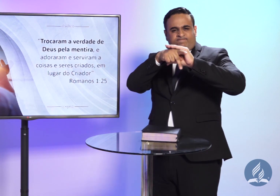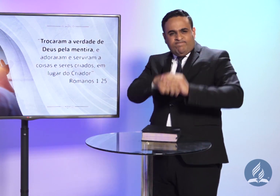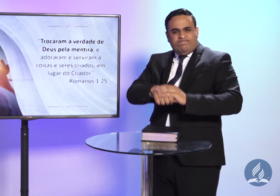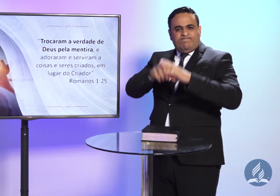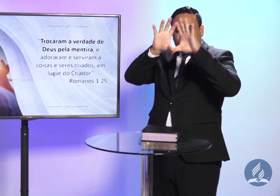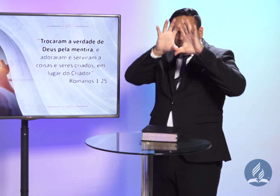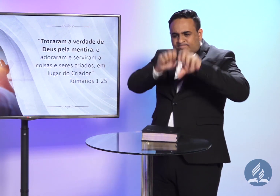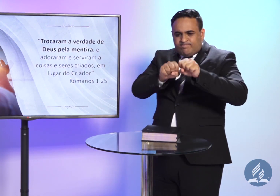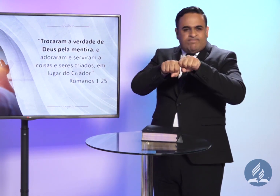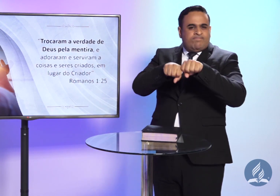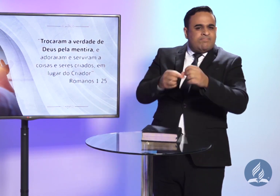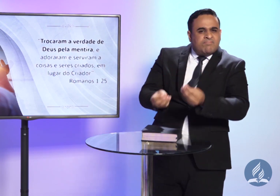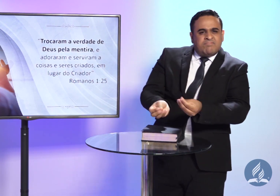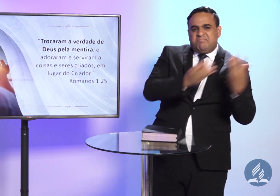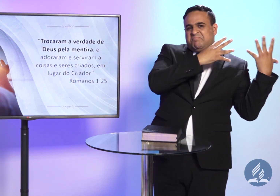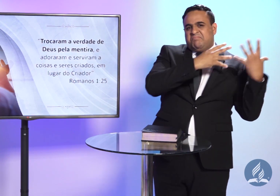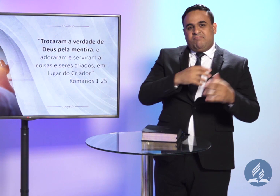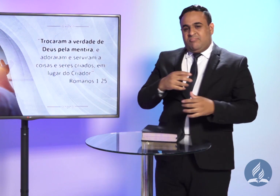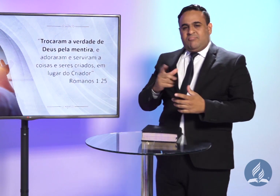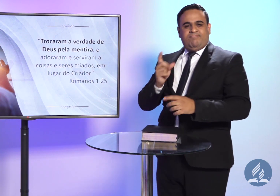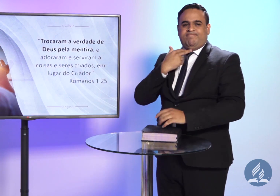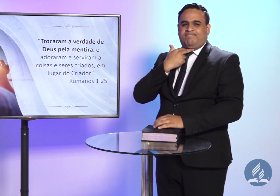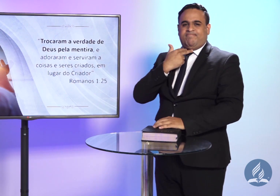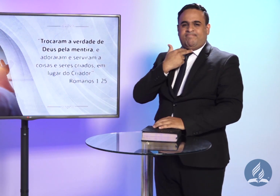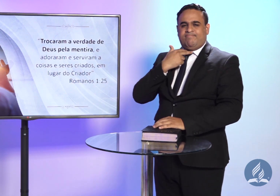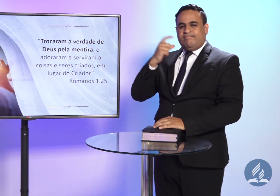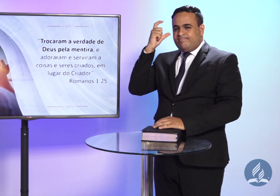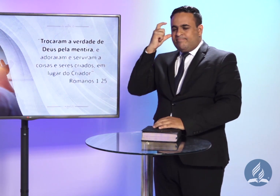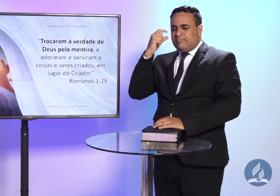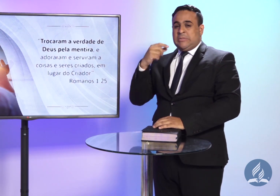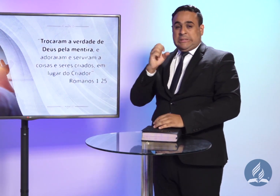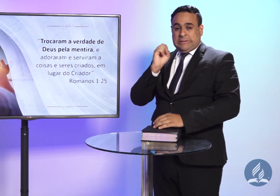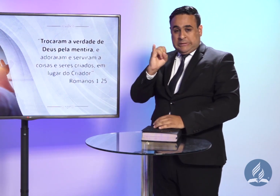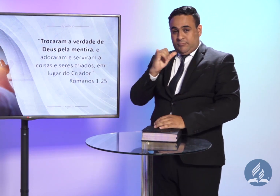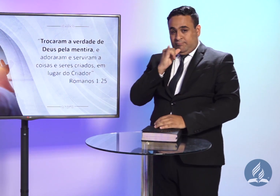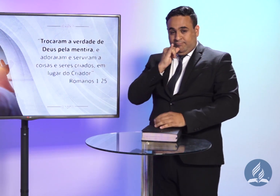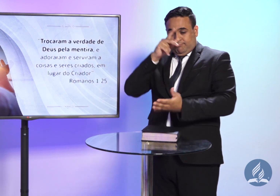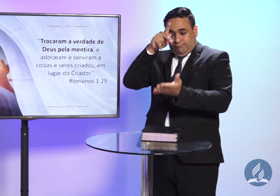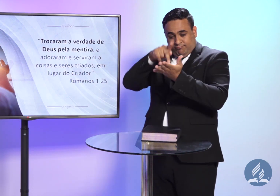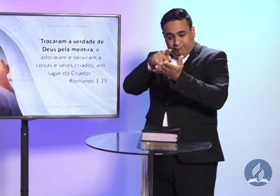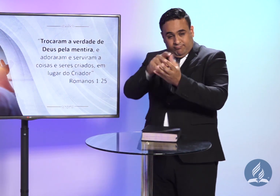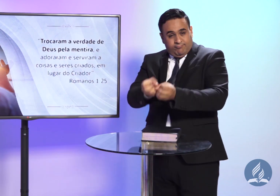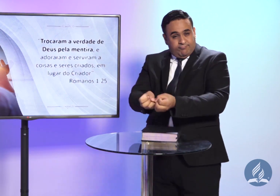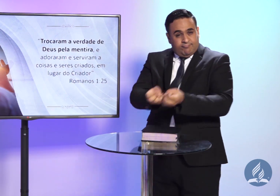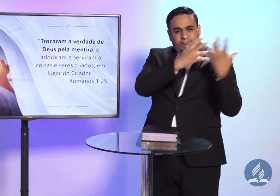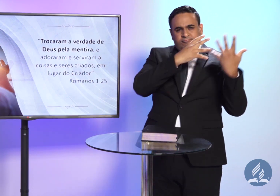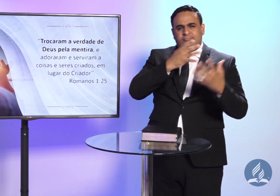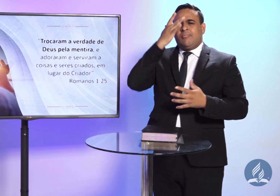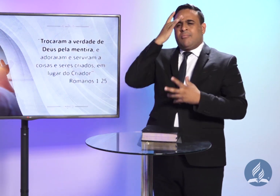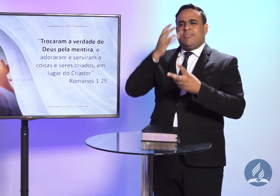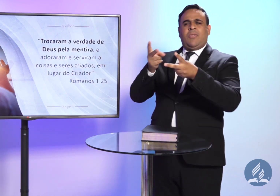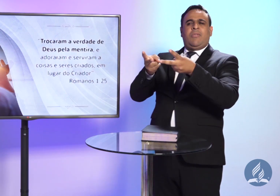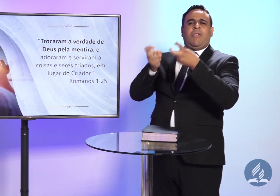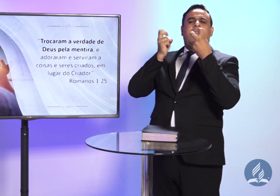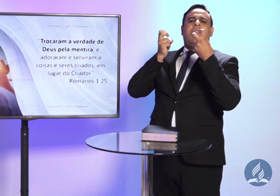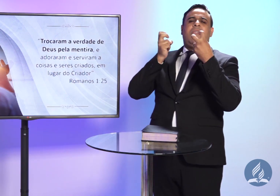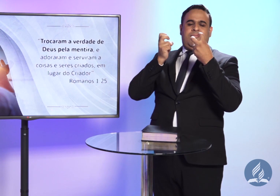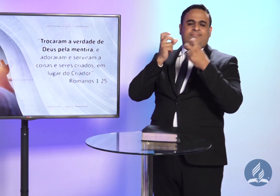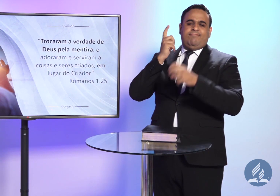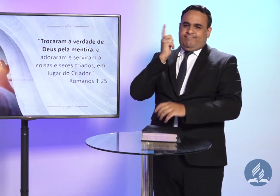é eliminar de uma vez por todas a verdade, porque ele não pode fazer isso. Porque as